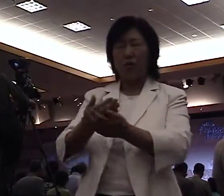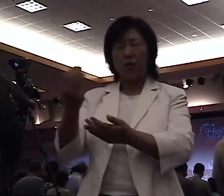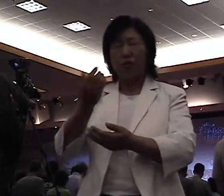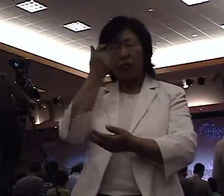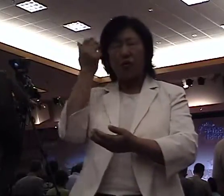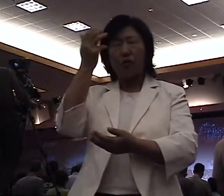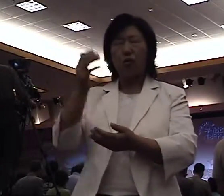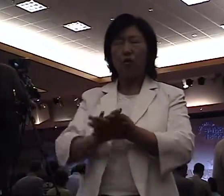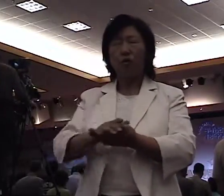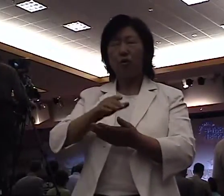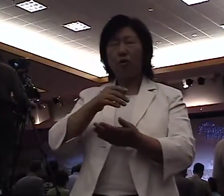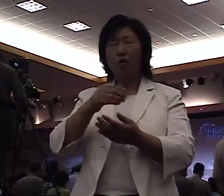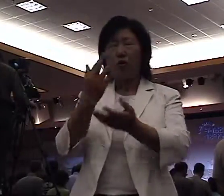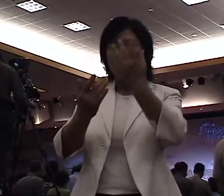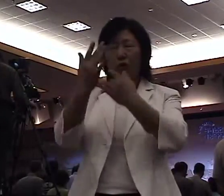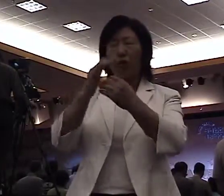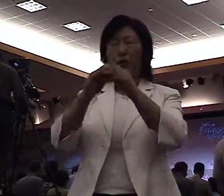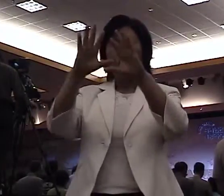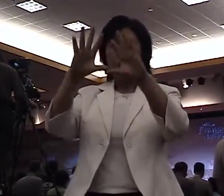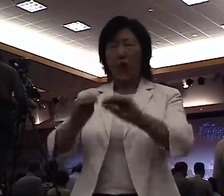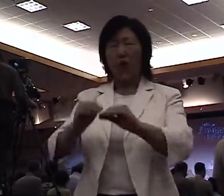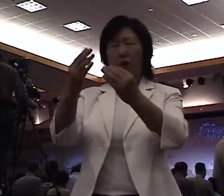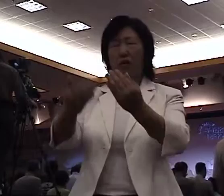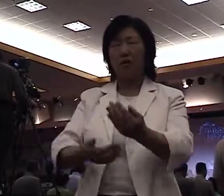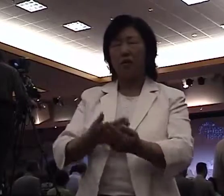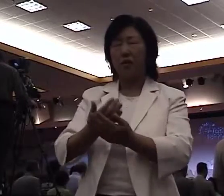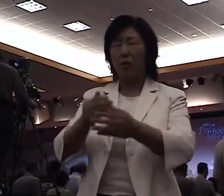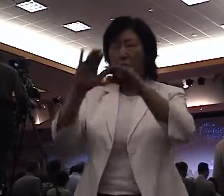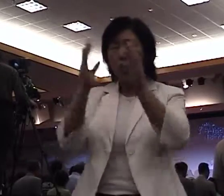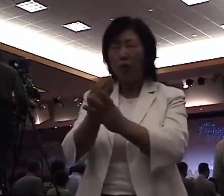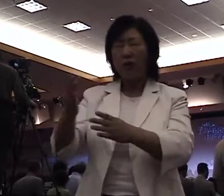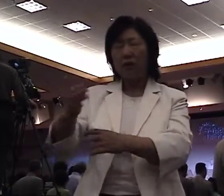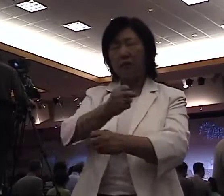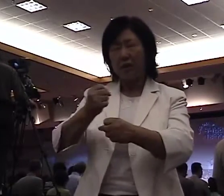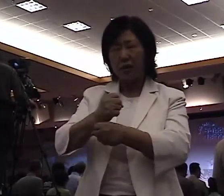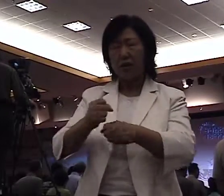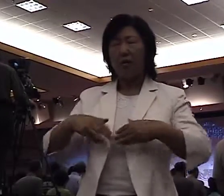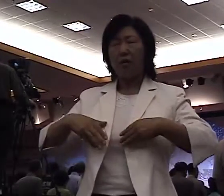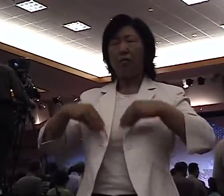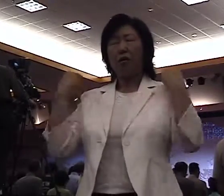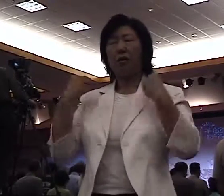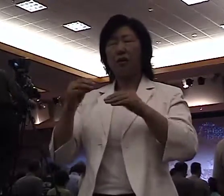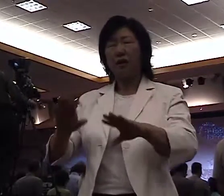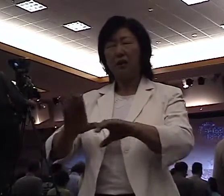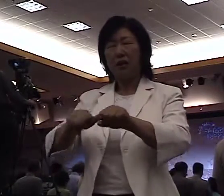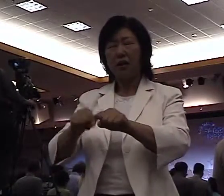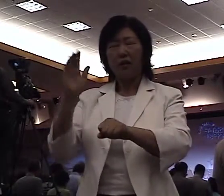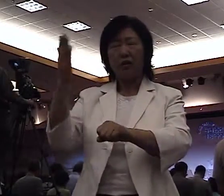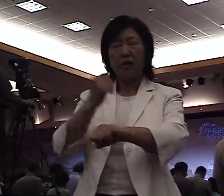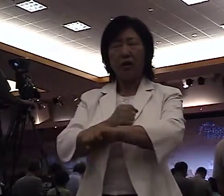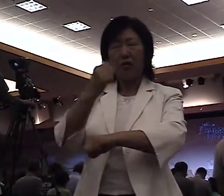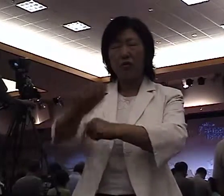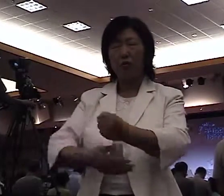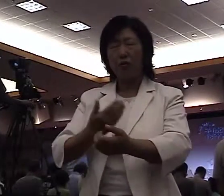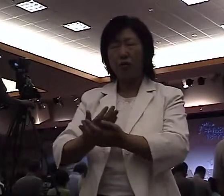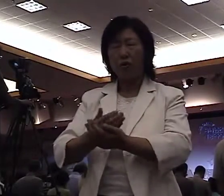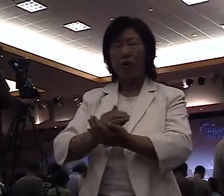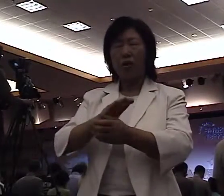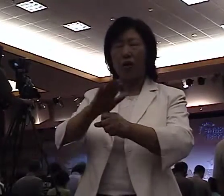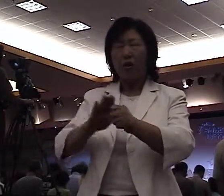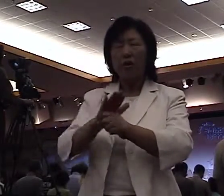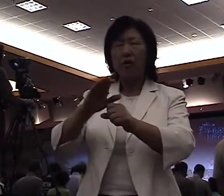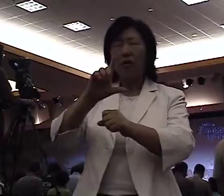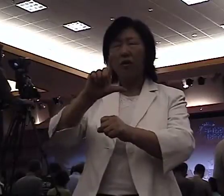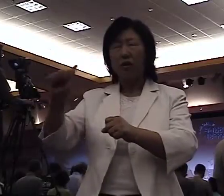성령의 불결로 태워 주시옵소서. 모든 짐들이 벗겨지는 이 시간 되게 하소서. 난가지 사랑의